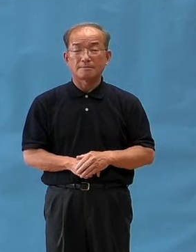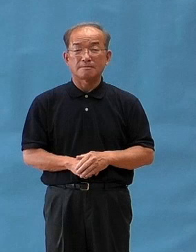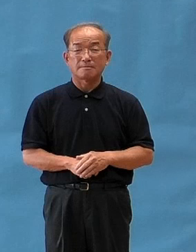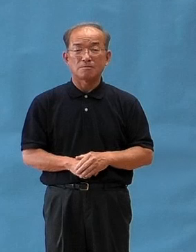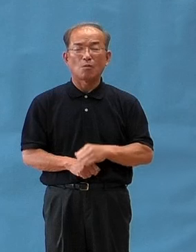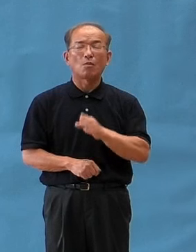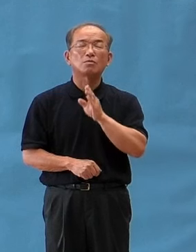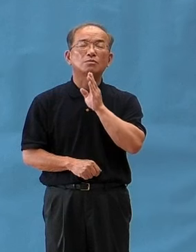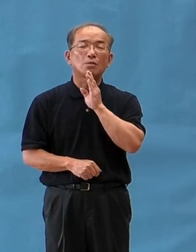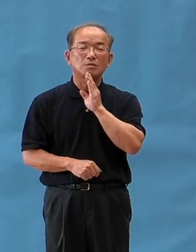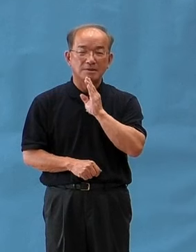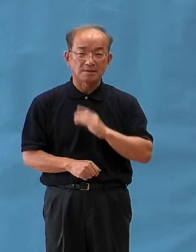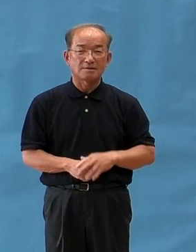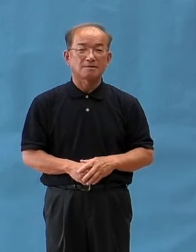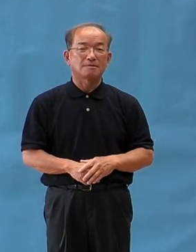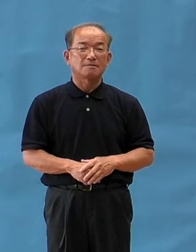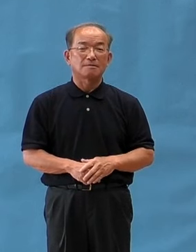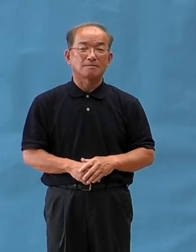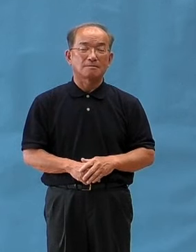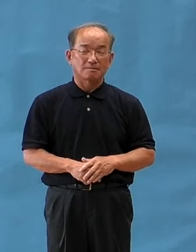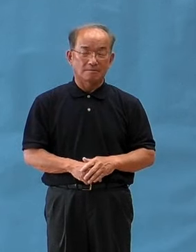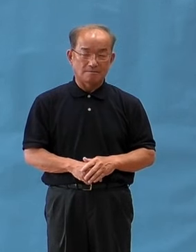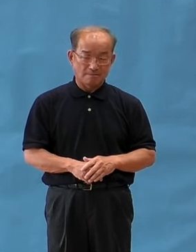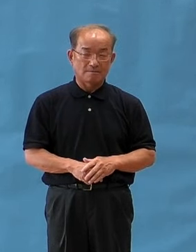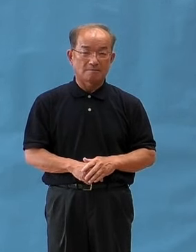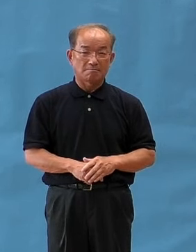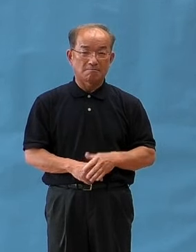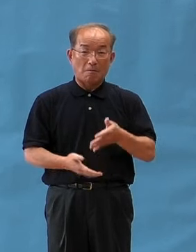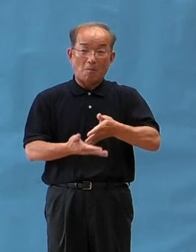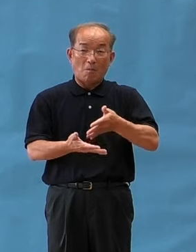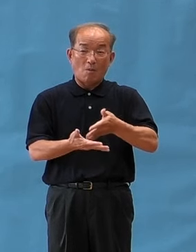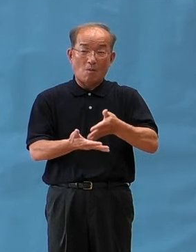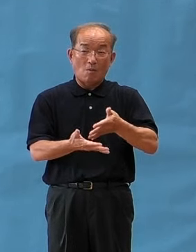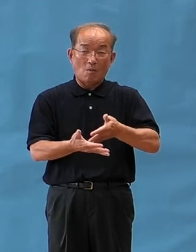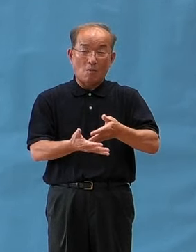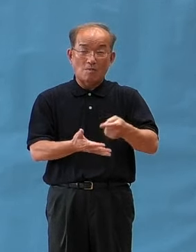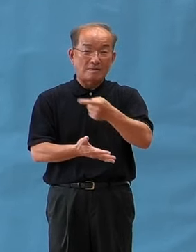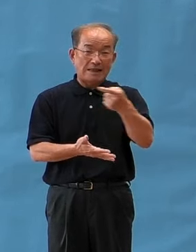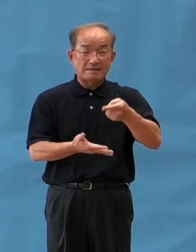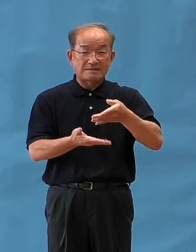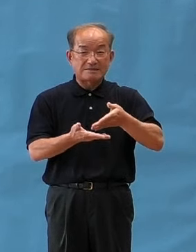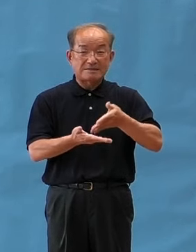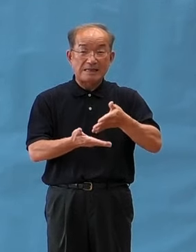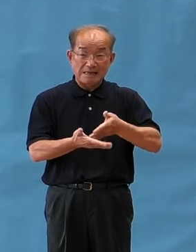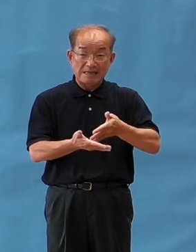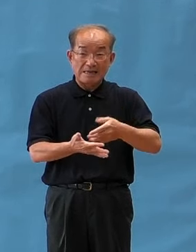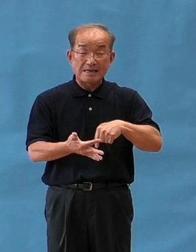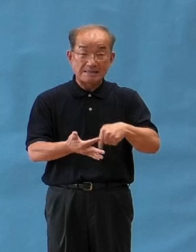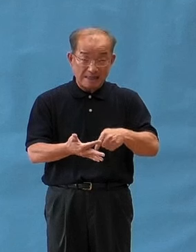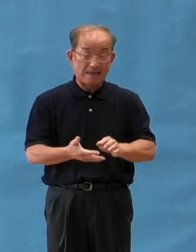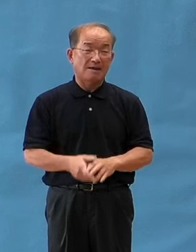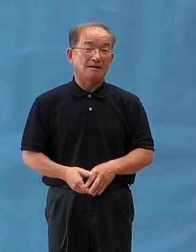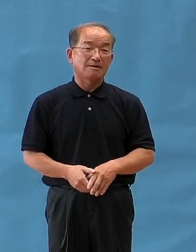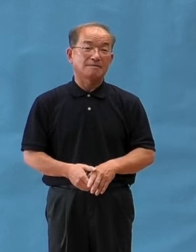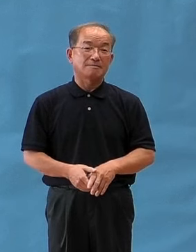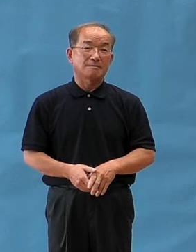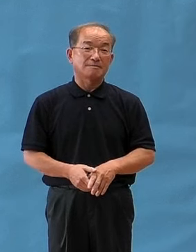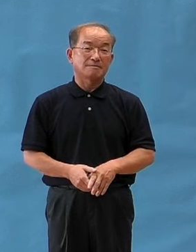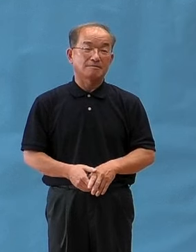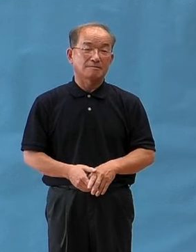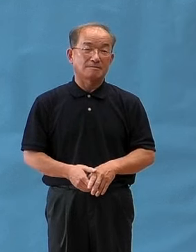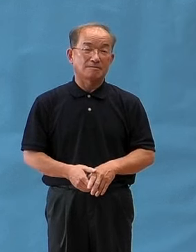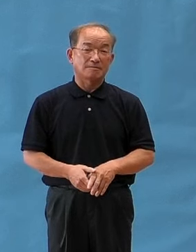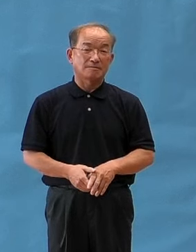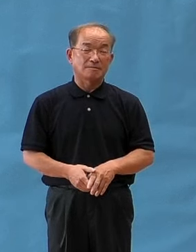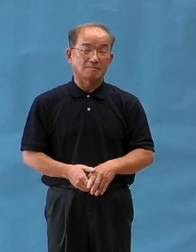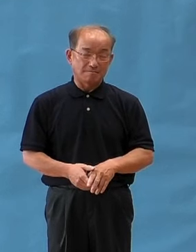もう本当に、街頭演説第一声で、ね、政策の命まで上げてほしいですよ。こんな提